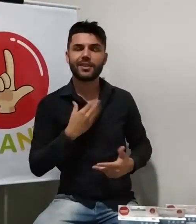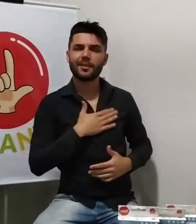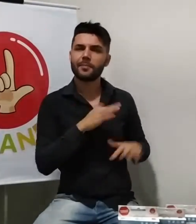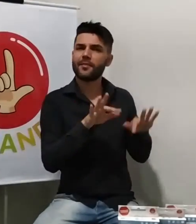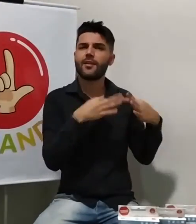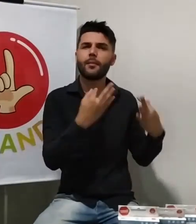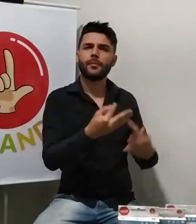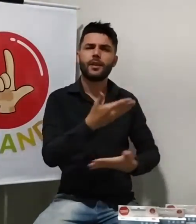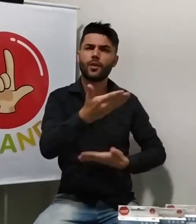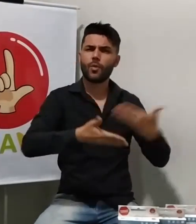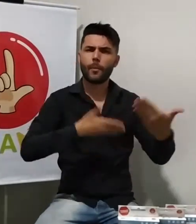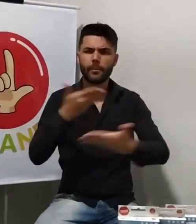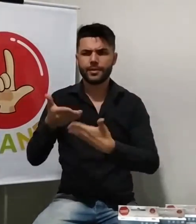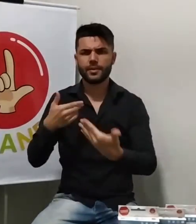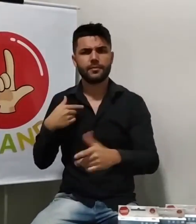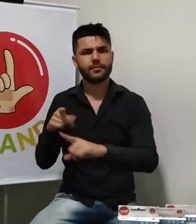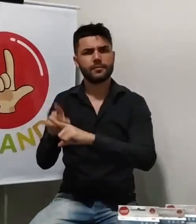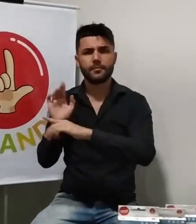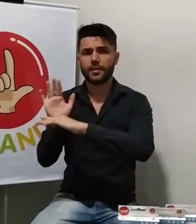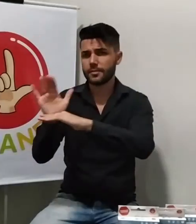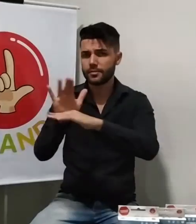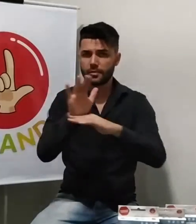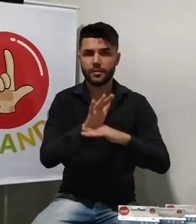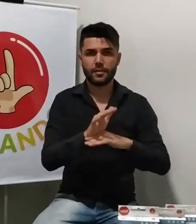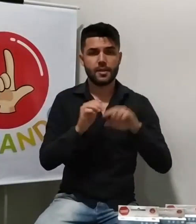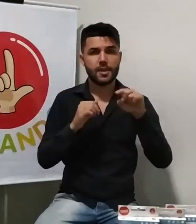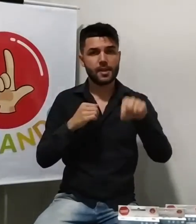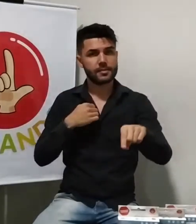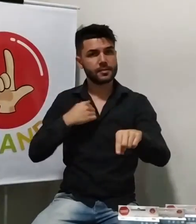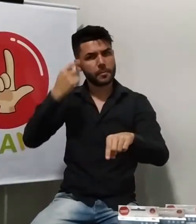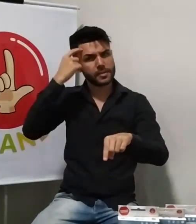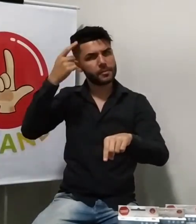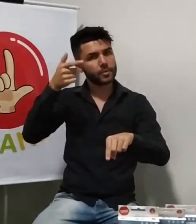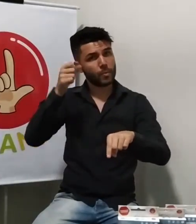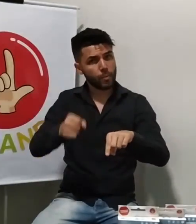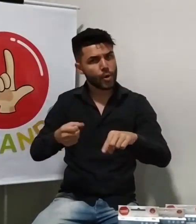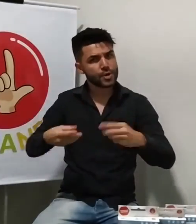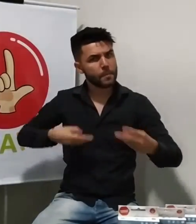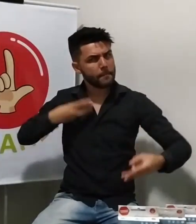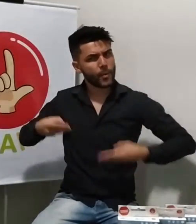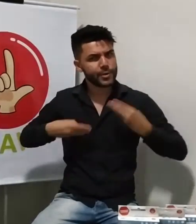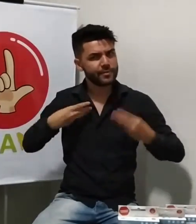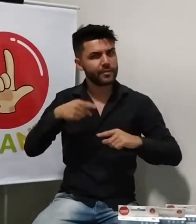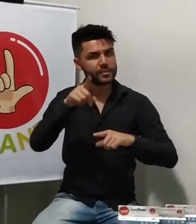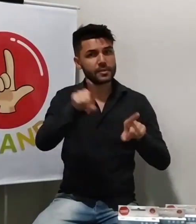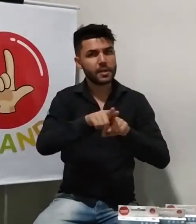mais, ajudar mais. Esse pensamento também pode te motivar a conquistar mais e a você poder chegar mais longe.